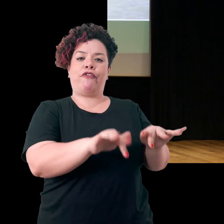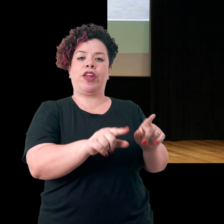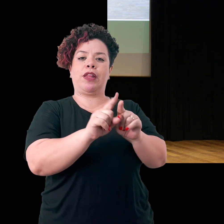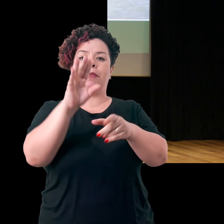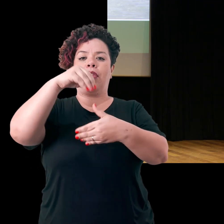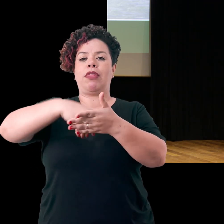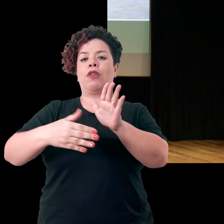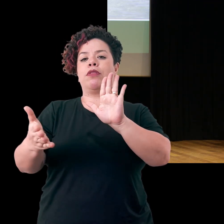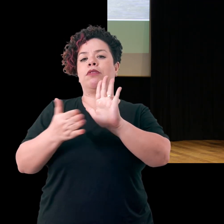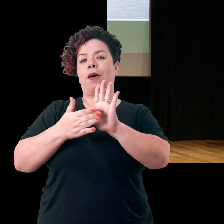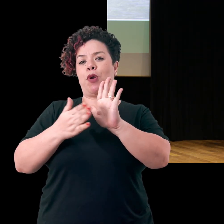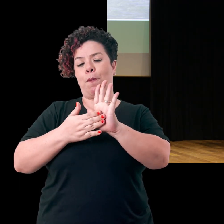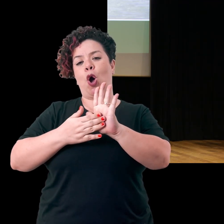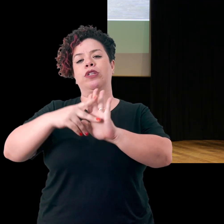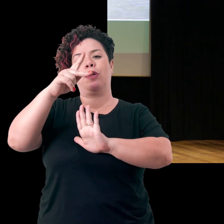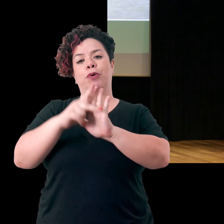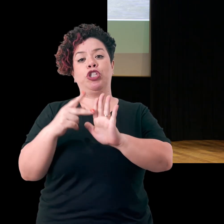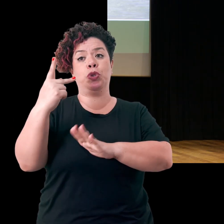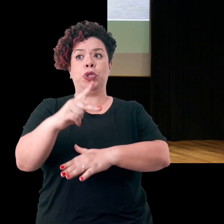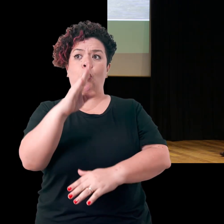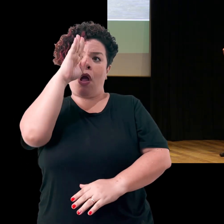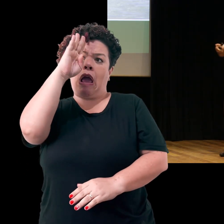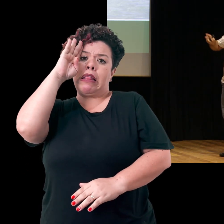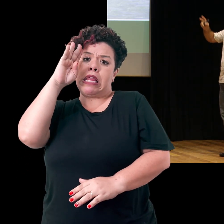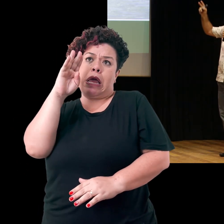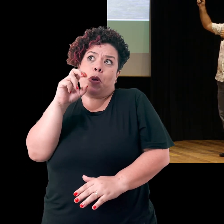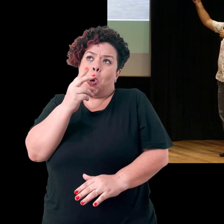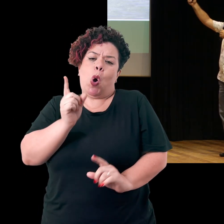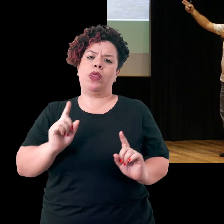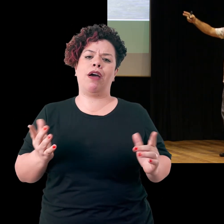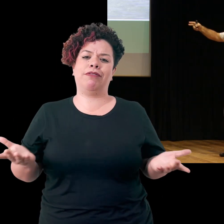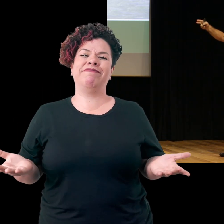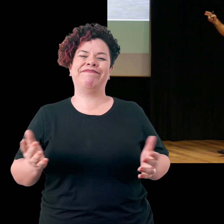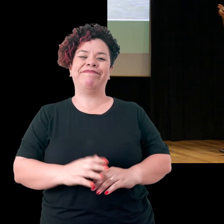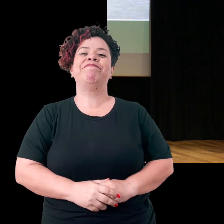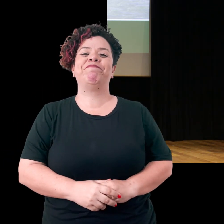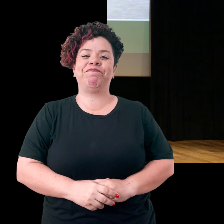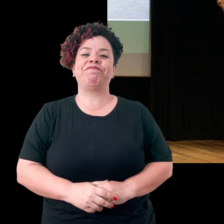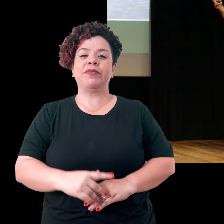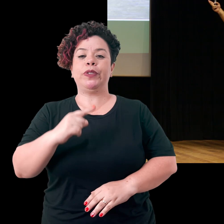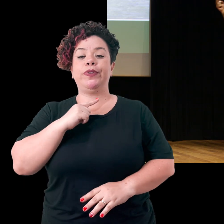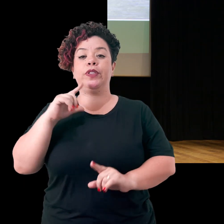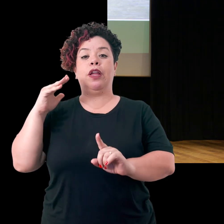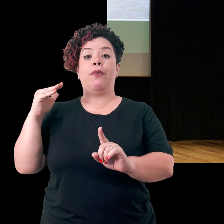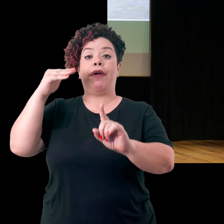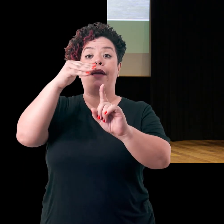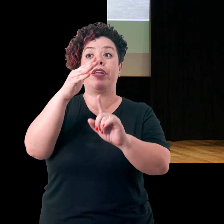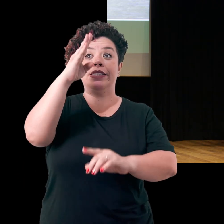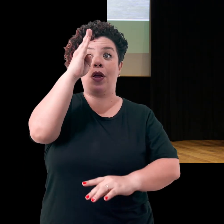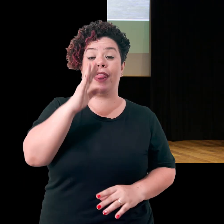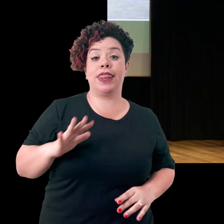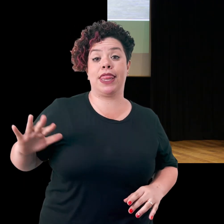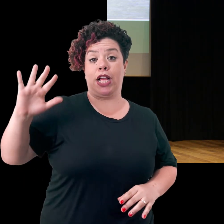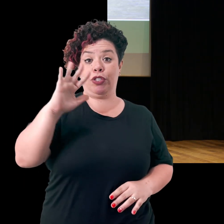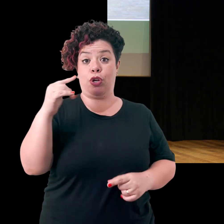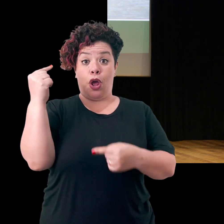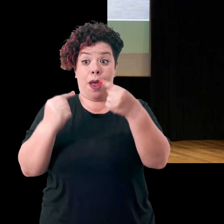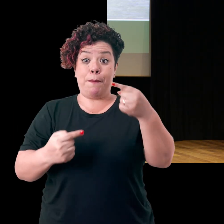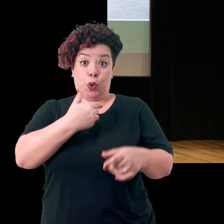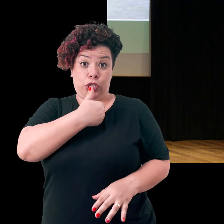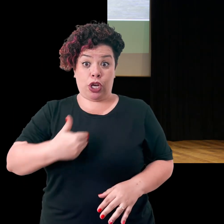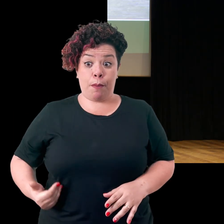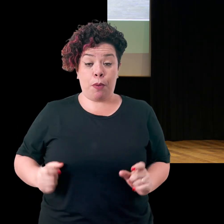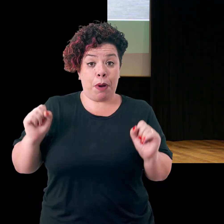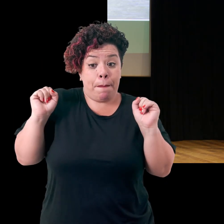de um projeto acadêmico, por exemplo, ou não, né? Então, a gente tem aqui um referencial nacional, isso é uma